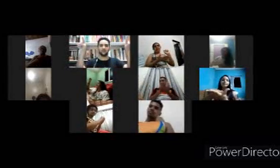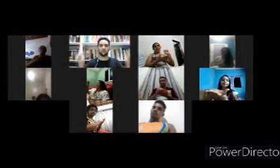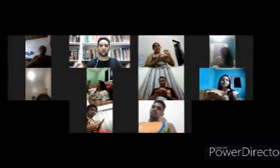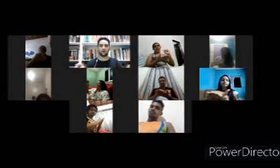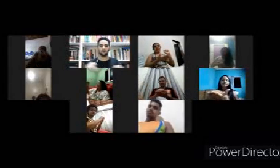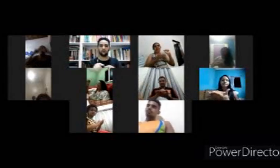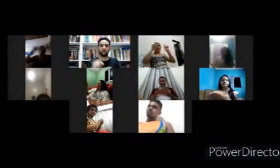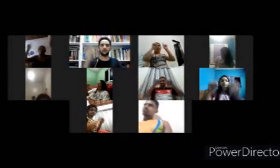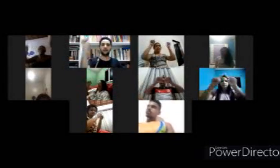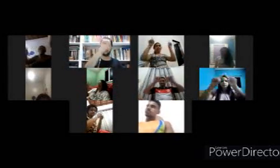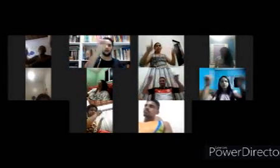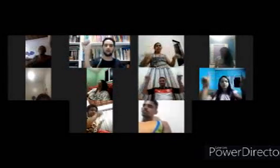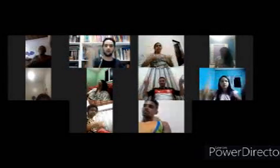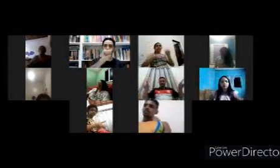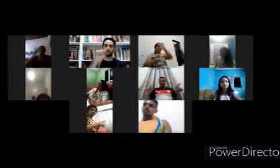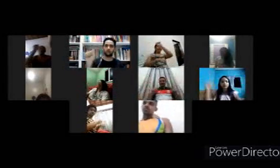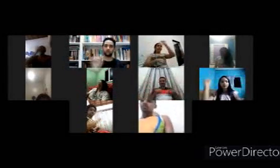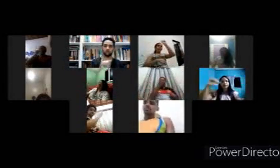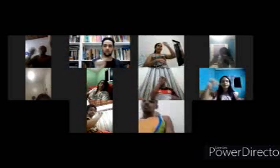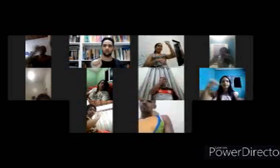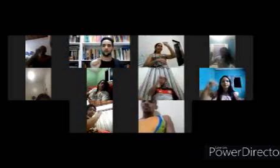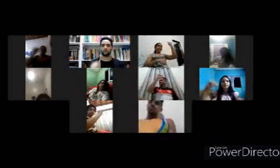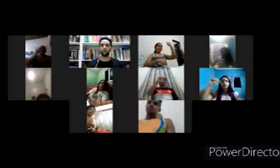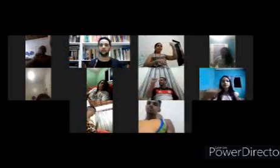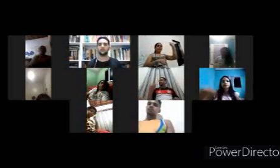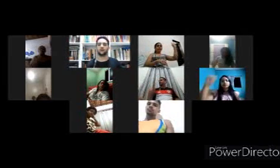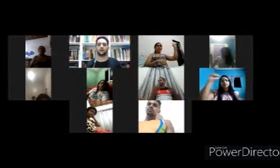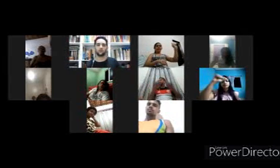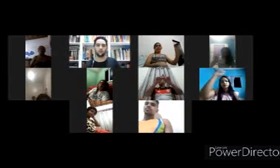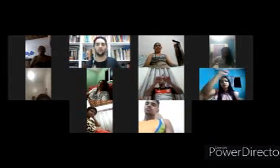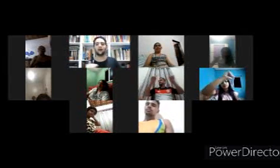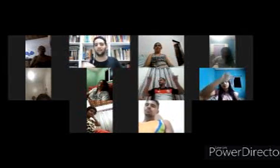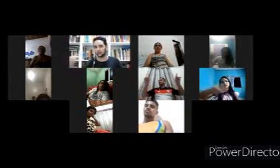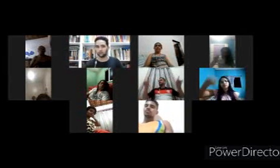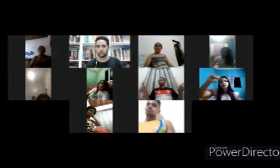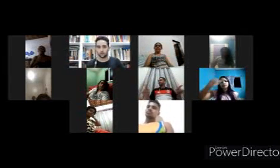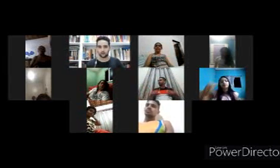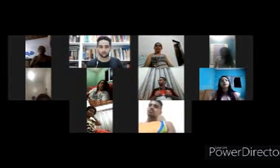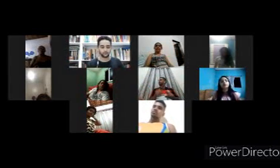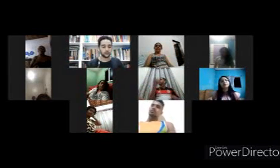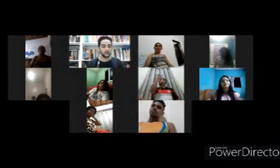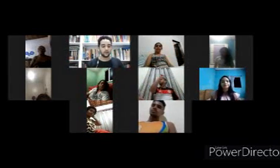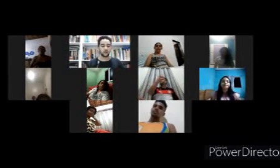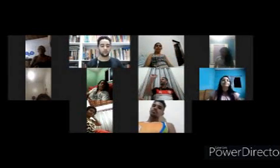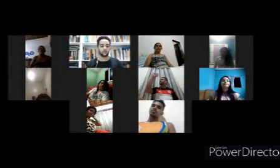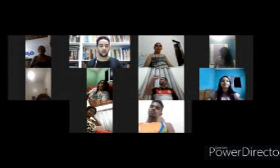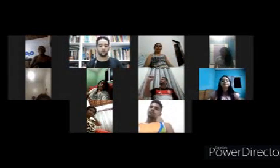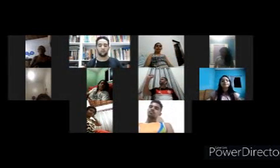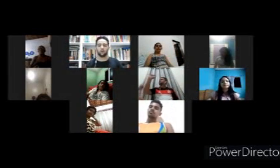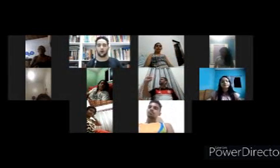o quadro e apagar o quadro. Mas tudo se entende como apagador de quadro. Já quando eu falo